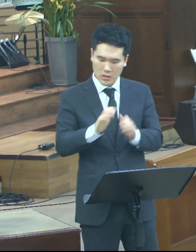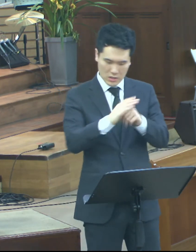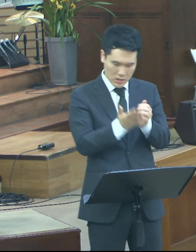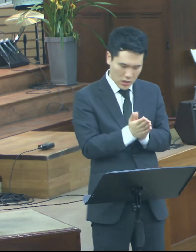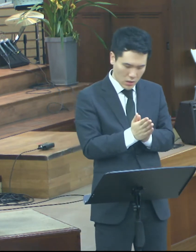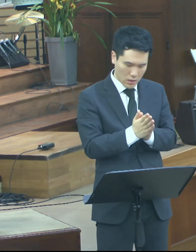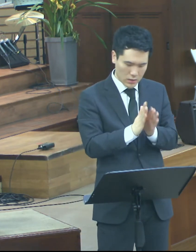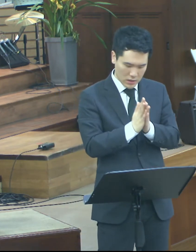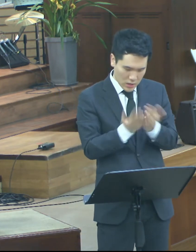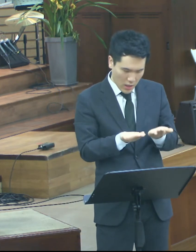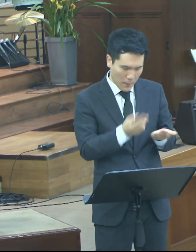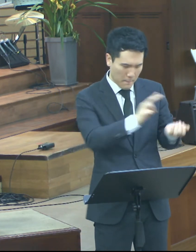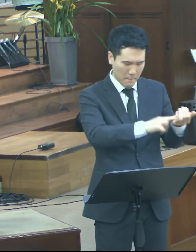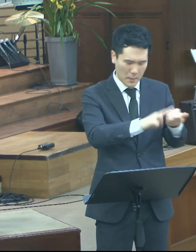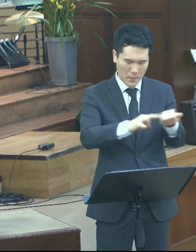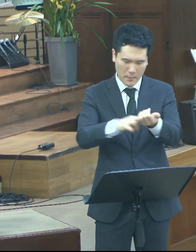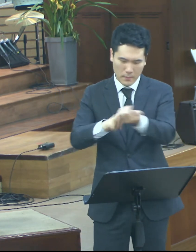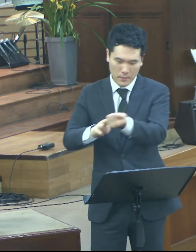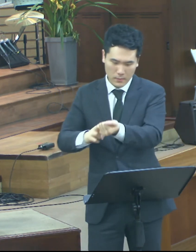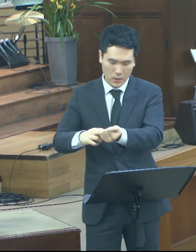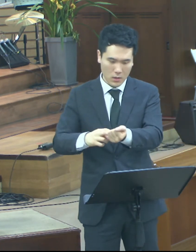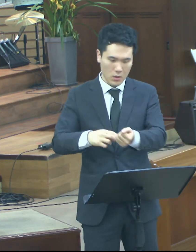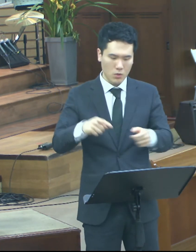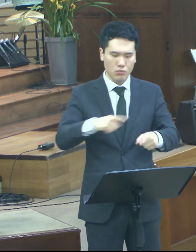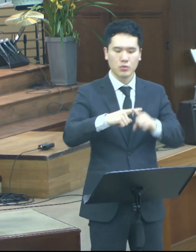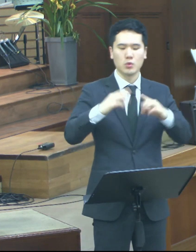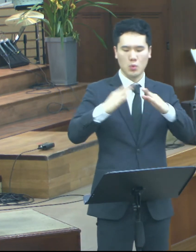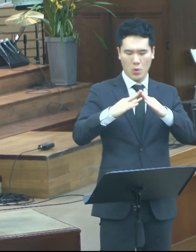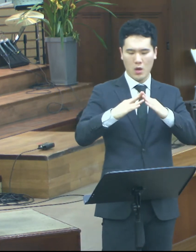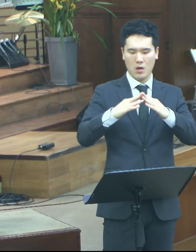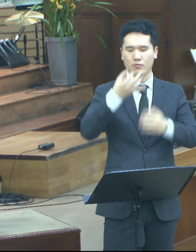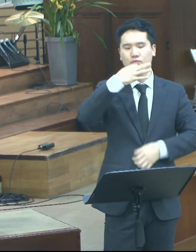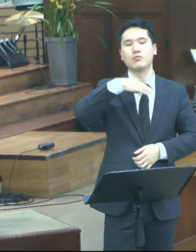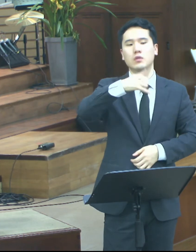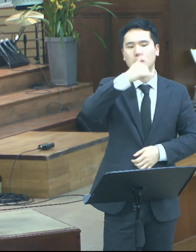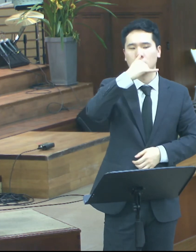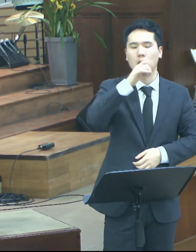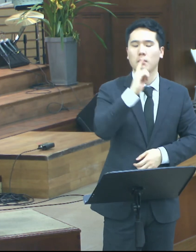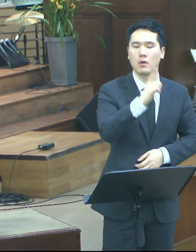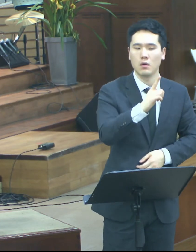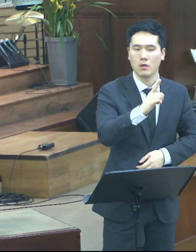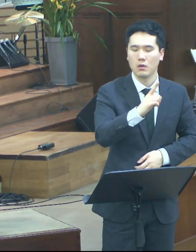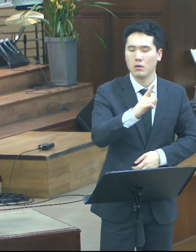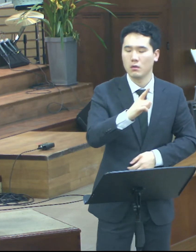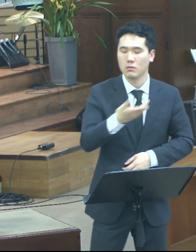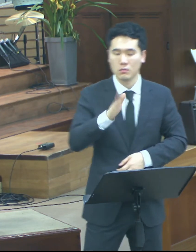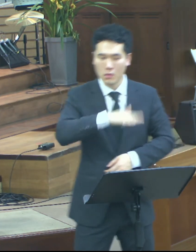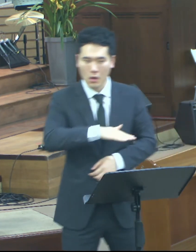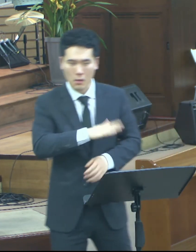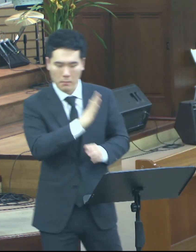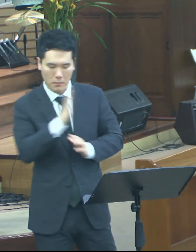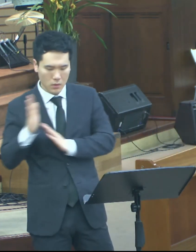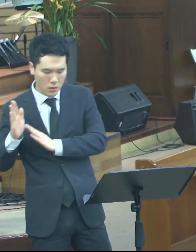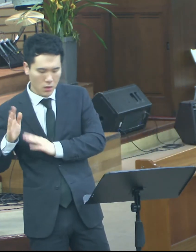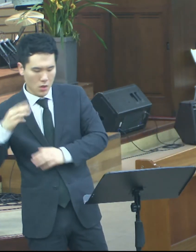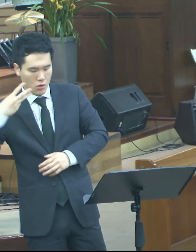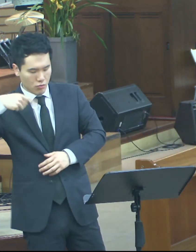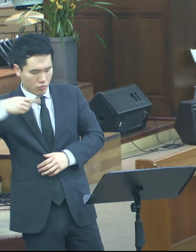마틴 루터는 성경이 기준이다. 성경이 어긋난 것은 죄를 범한 것이다. 면죄부를 아무리 산다고 할지라도 조상들의